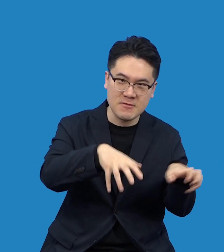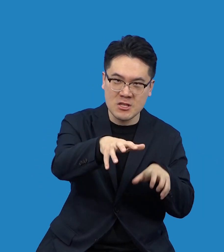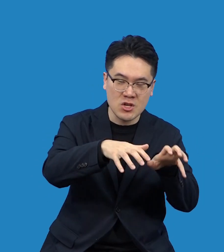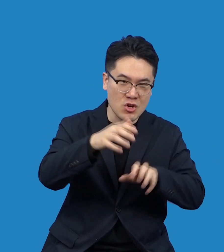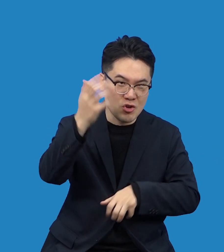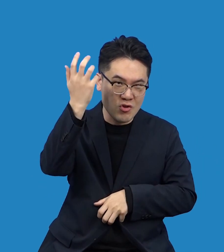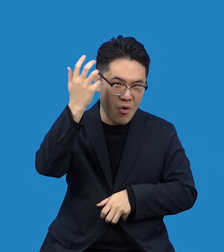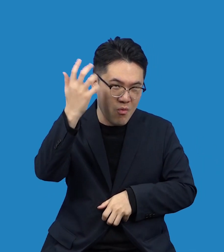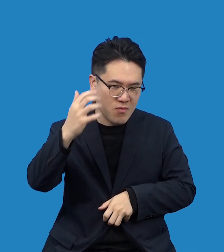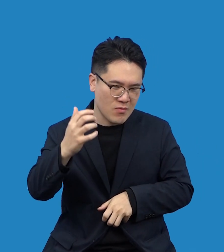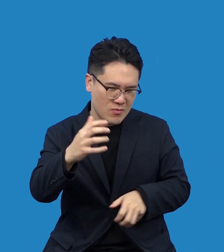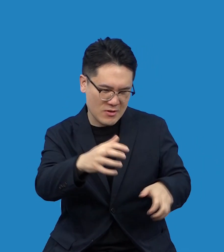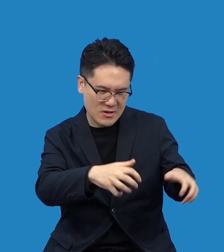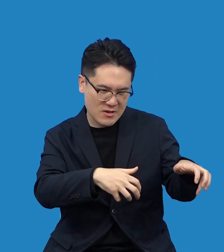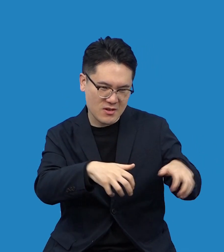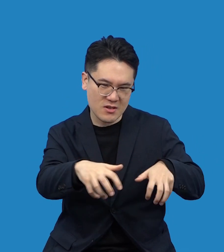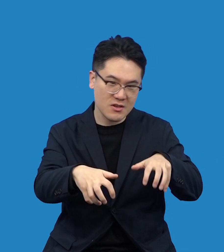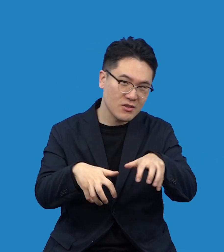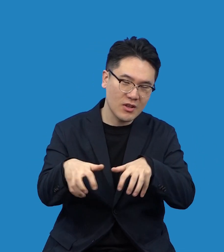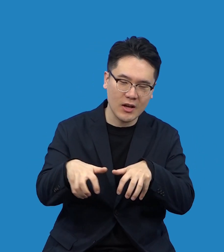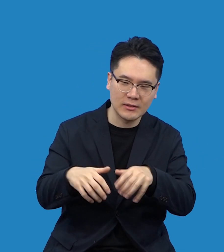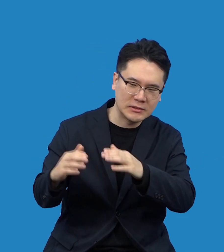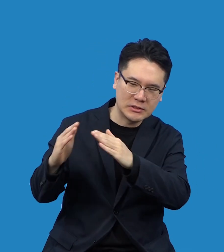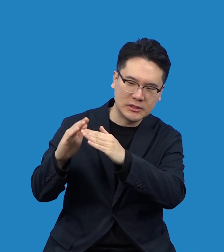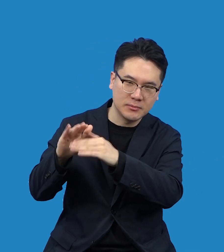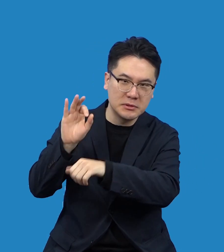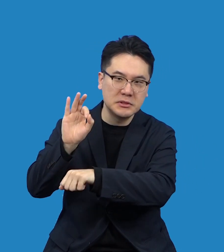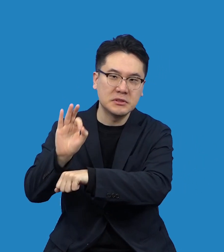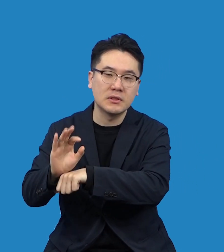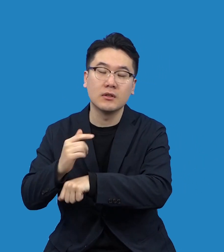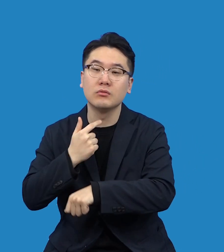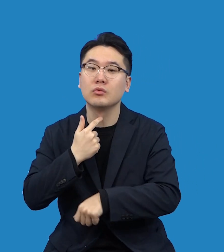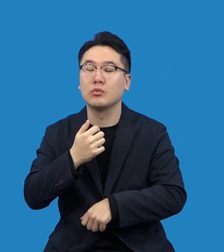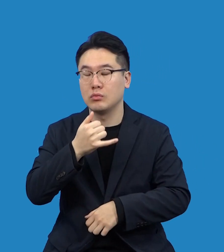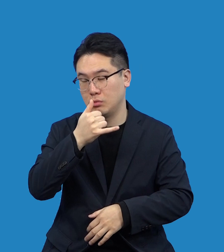끌어다가 집을 사고 그런 적도 있었죠.